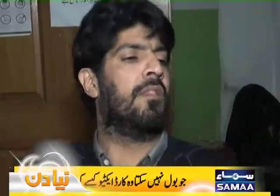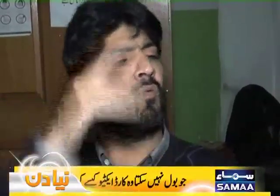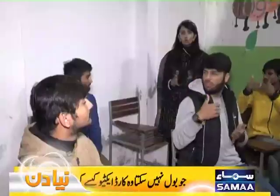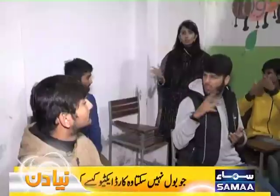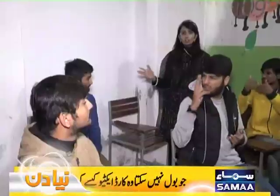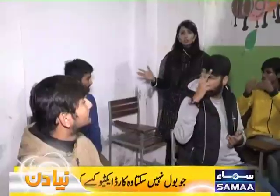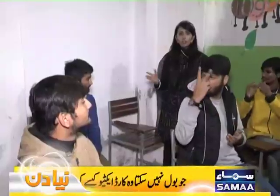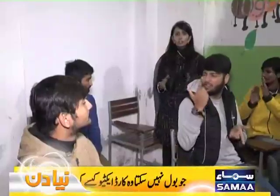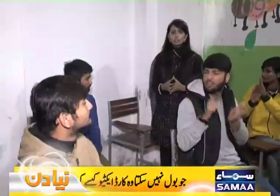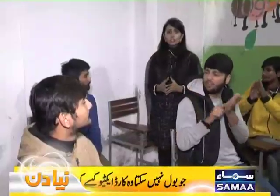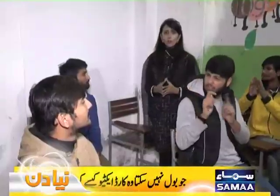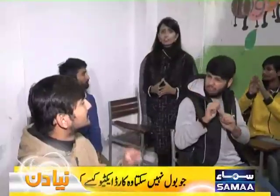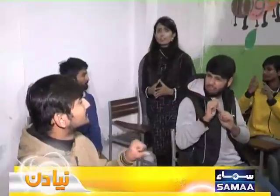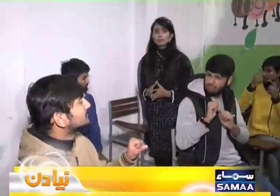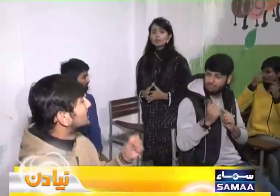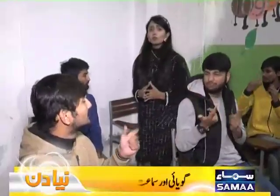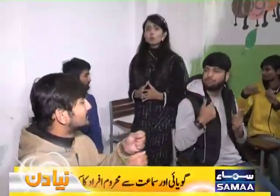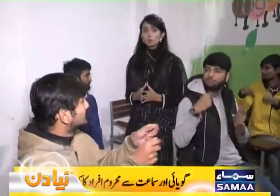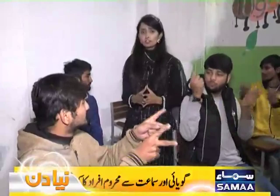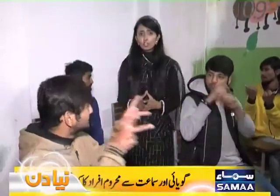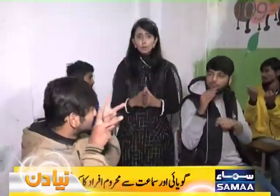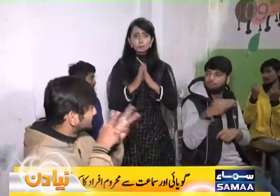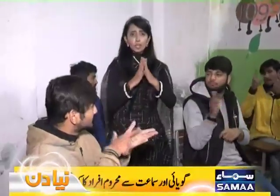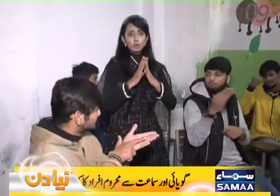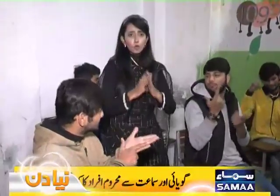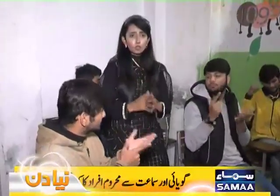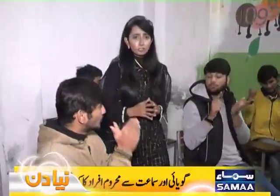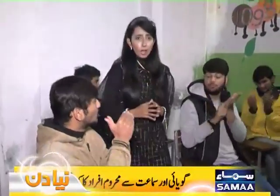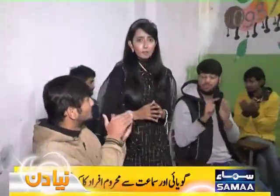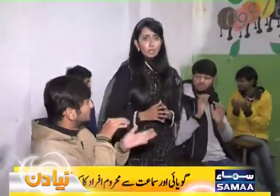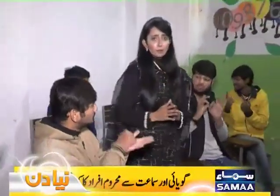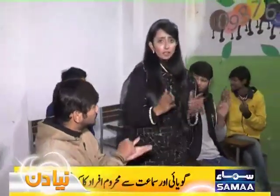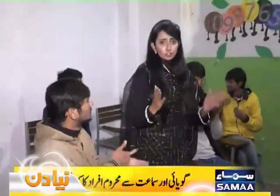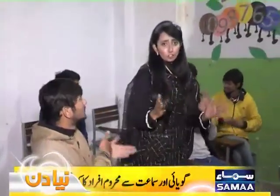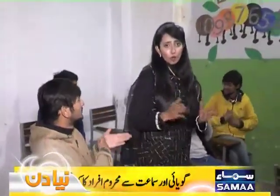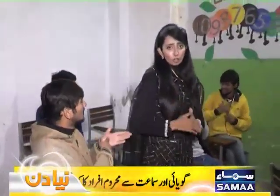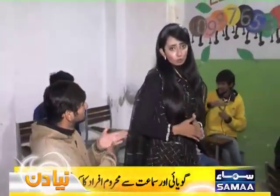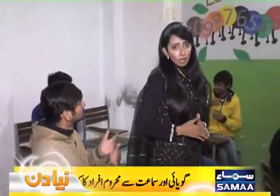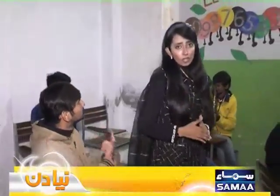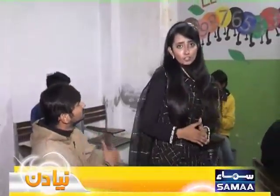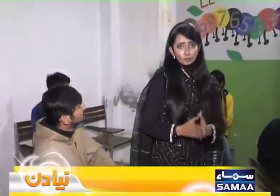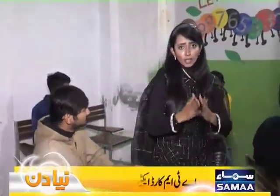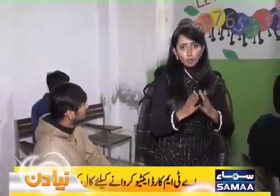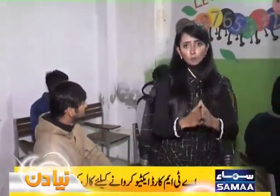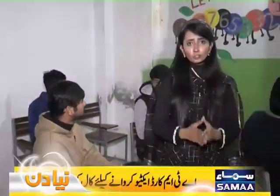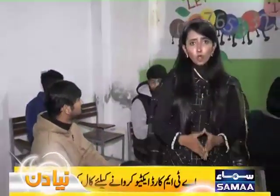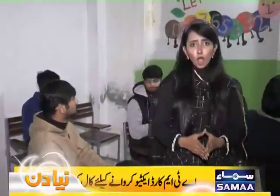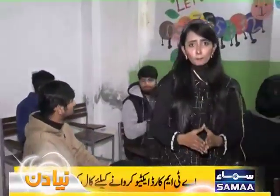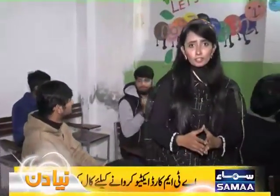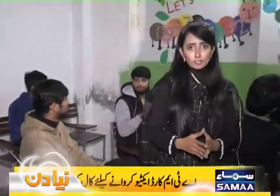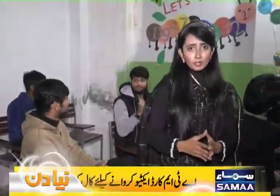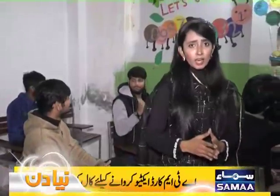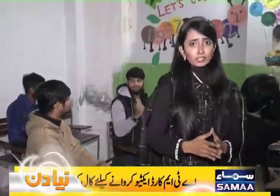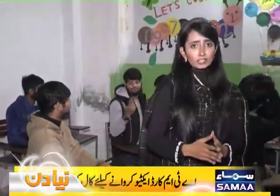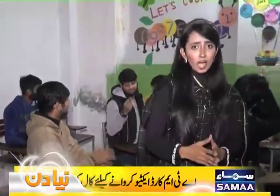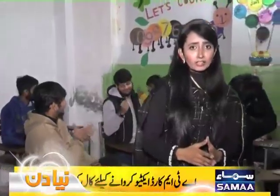है। कुव्वते गोयाई और समाज से महरूम बच्चे अपने हकूक ना मिलने पर शिकवा कुना, जबकि हुकूमत को